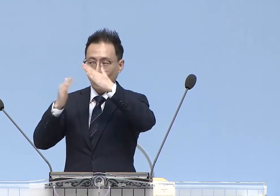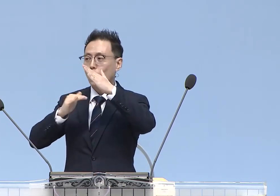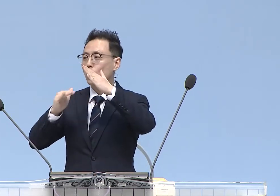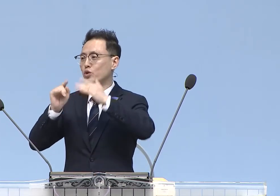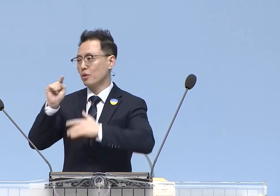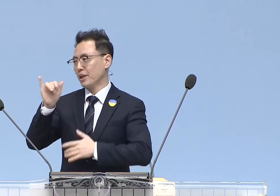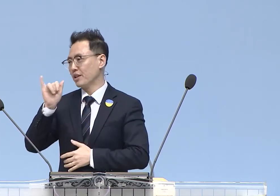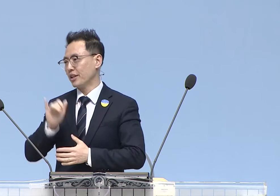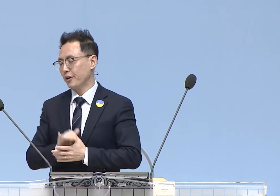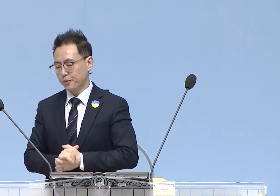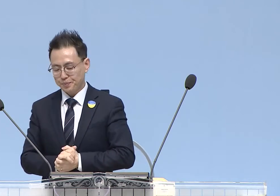공통점이 있는데요.